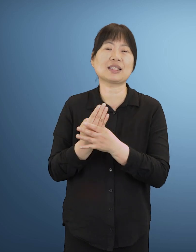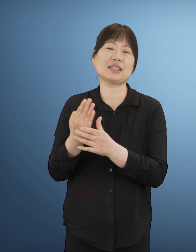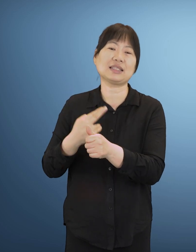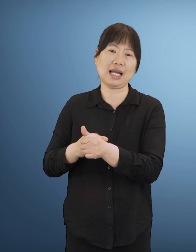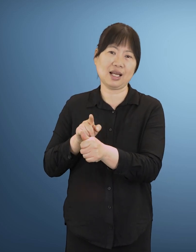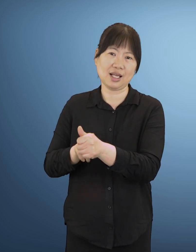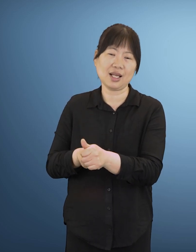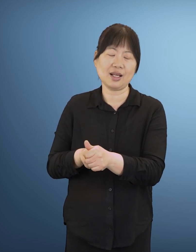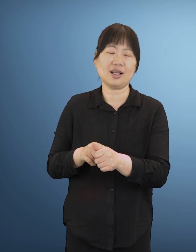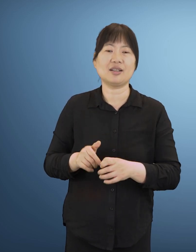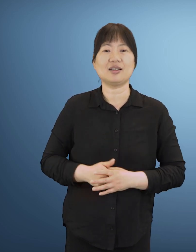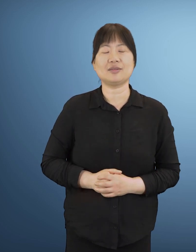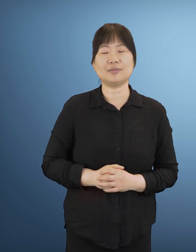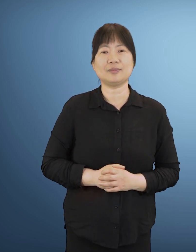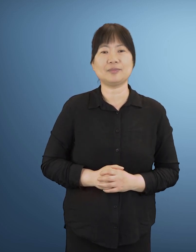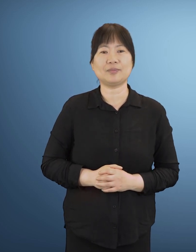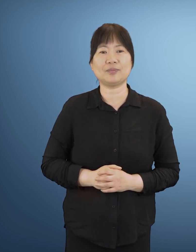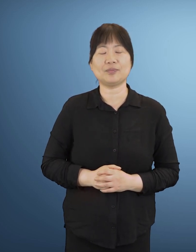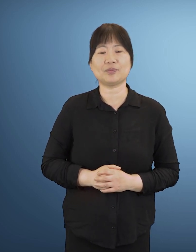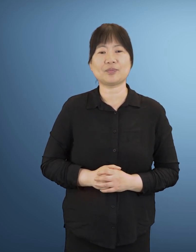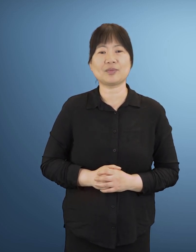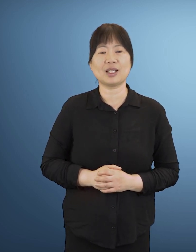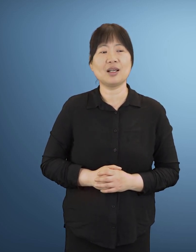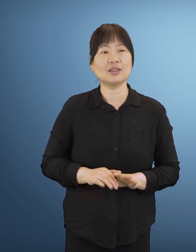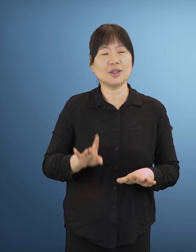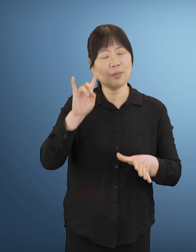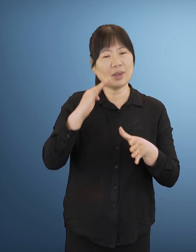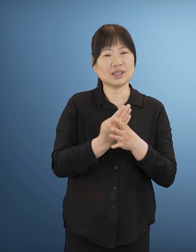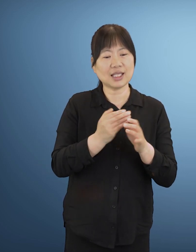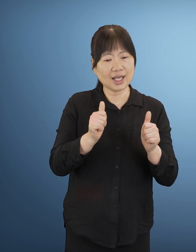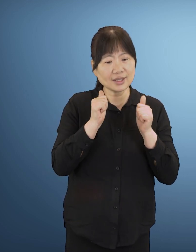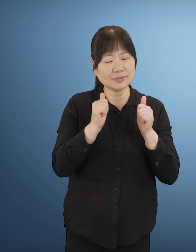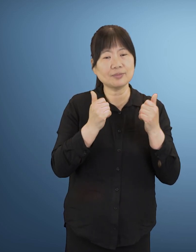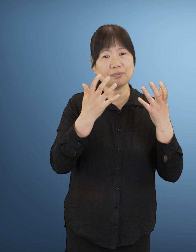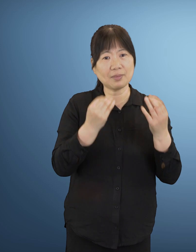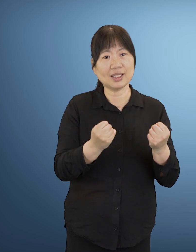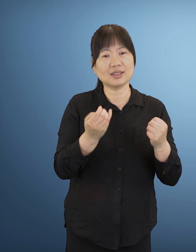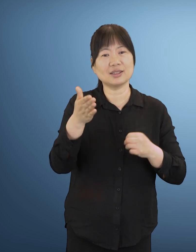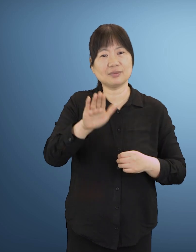뒤집어 보면 여기도 이제 뭐 학위 가진 분들이 많으실 텐데,